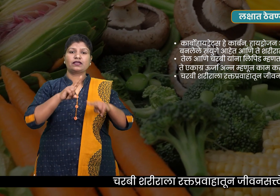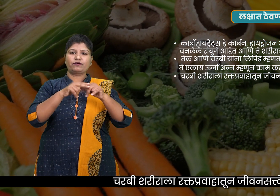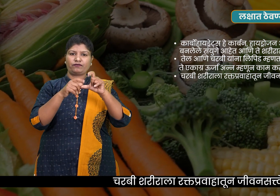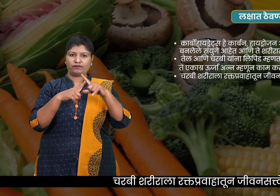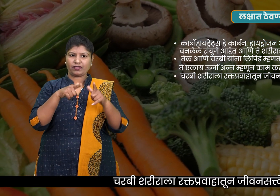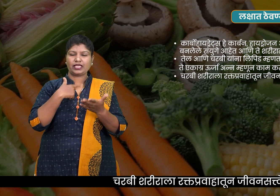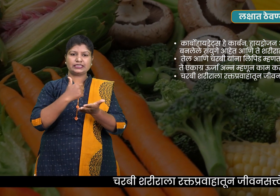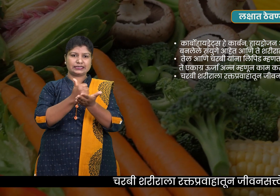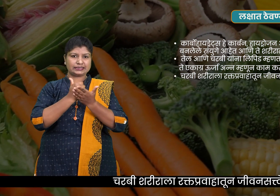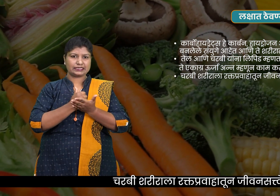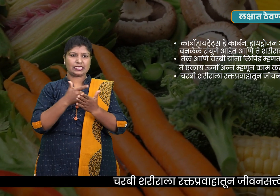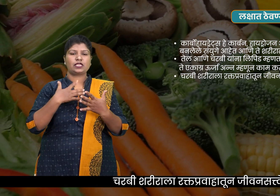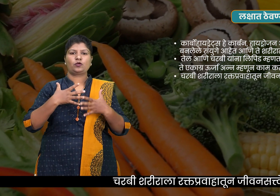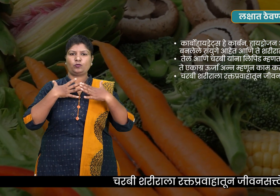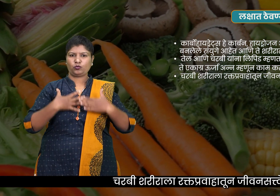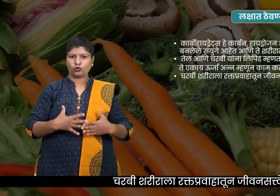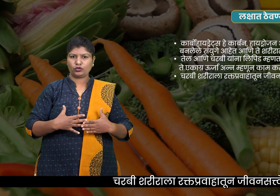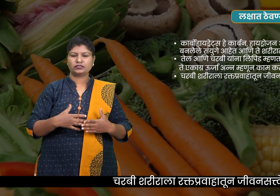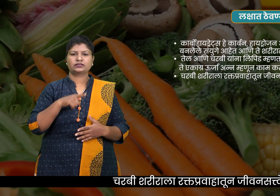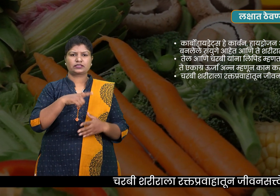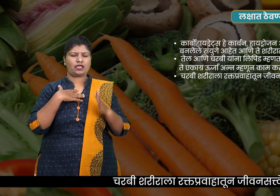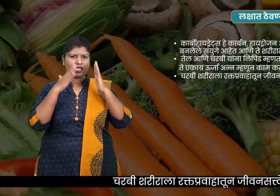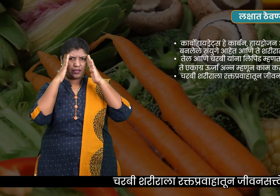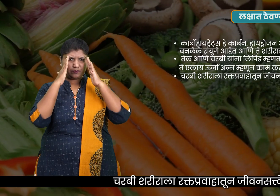चरबी शरीराला रक्तप्रवाहातून जीवनसत्वे